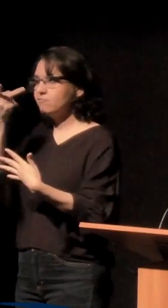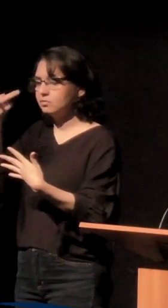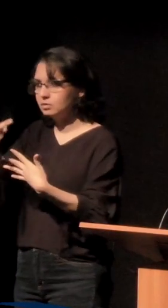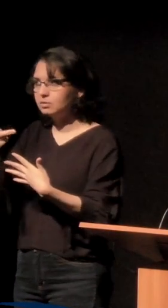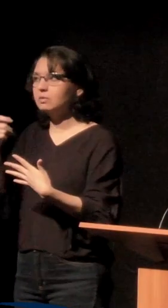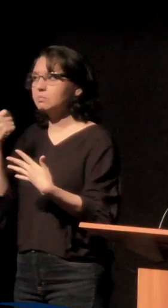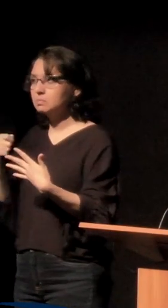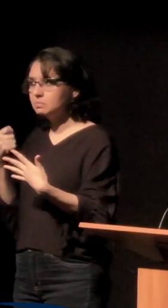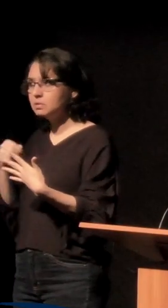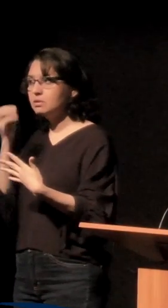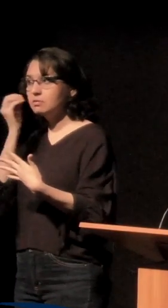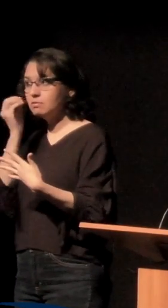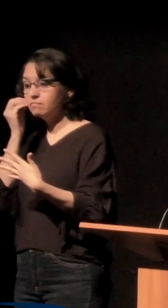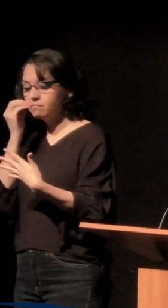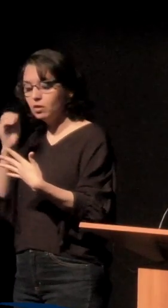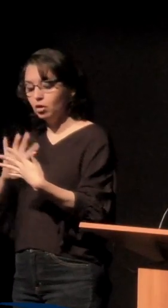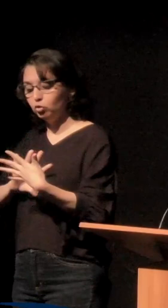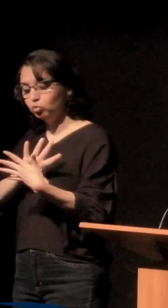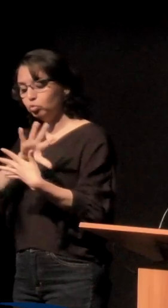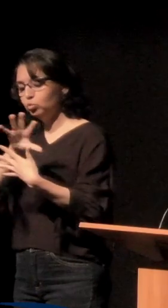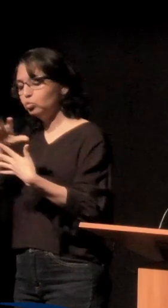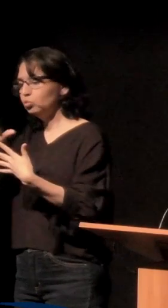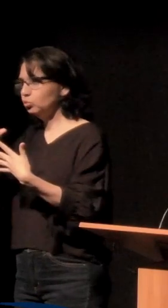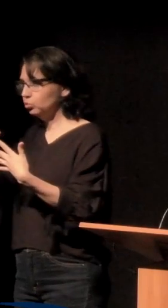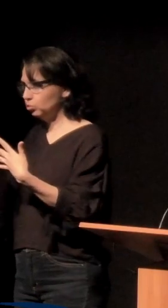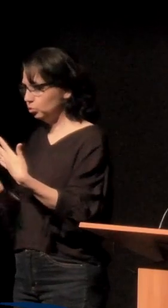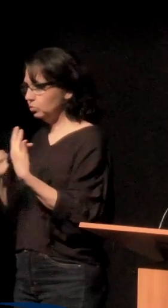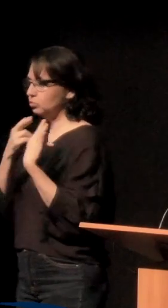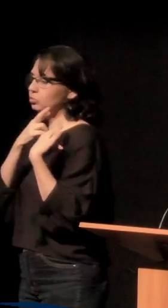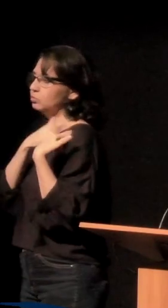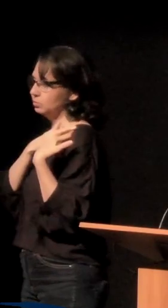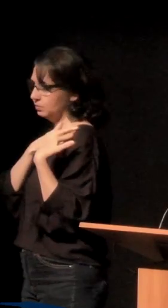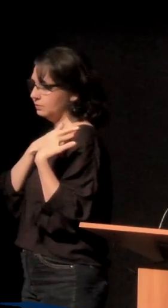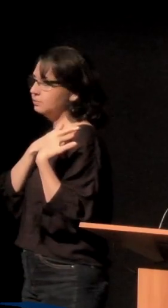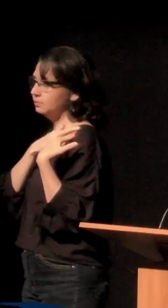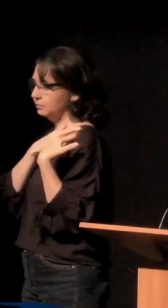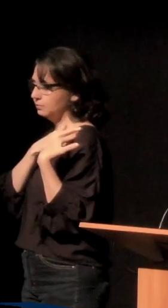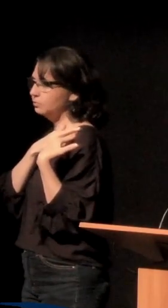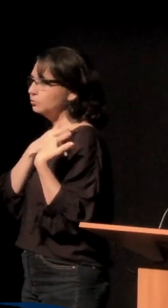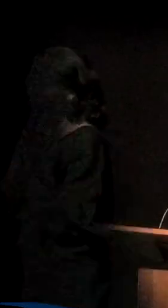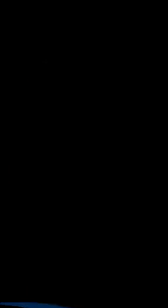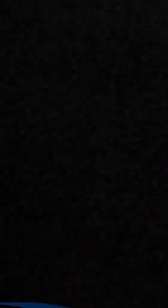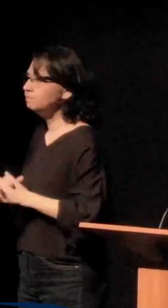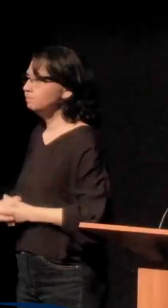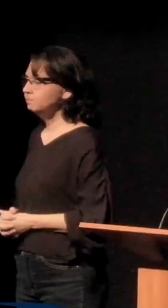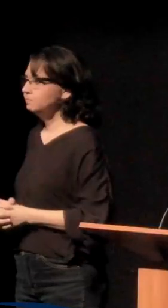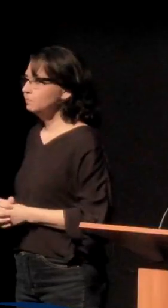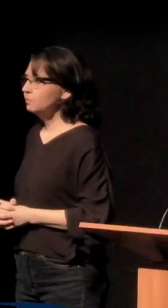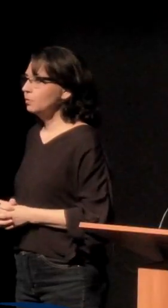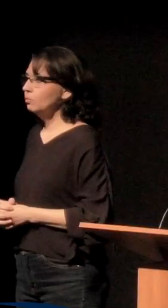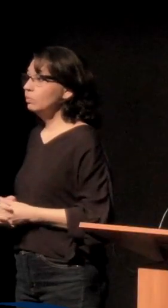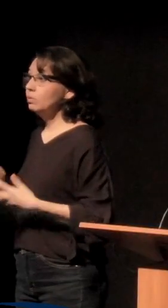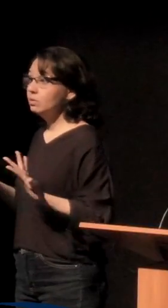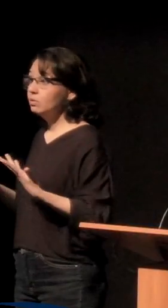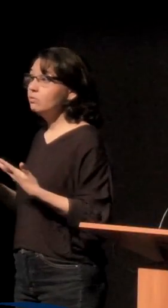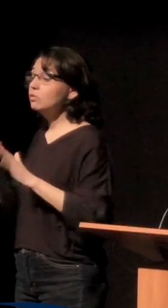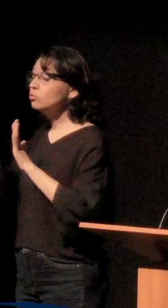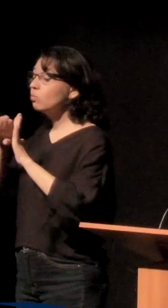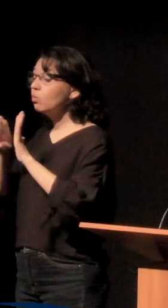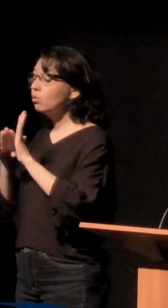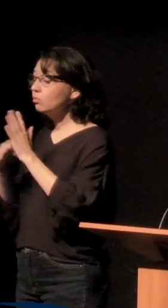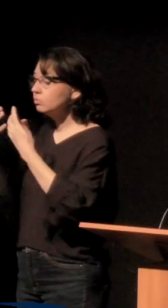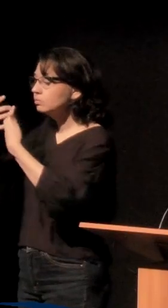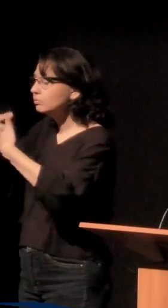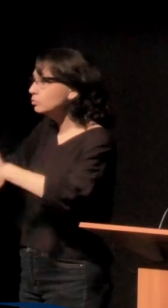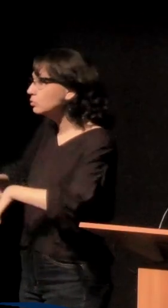inclua todas as nossas atribuições né os olhares que a gente precisa ter para ver se funcionamento do programa pensando no programa